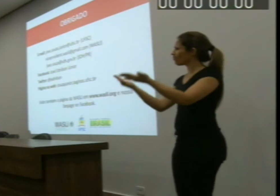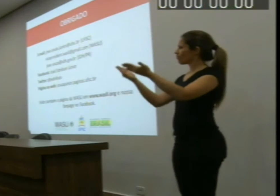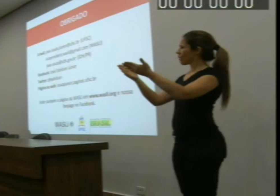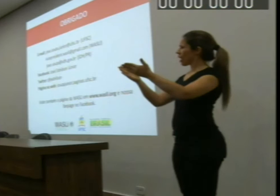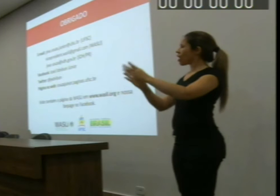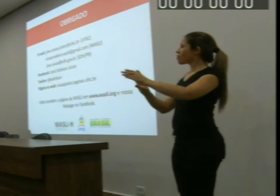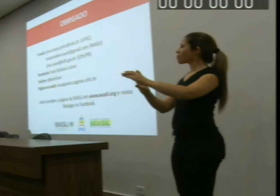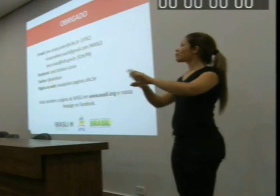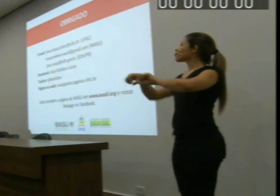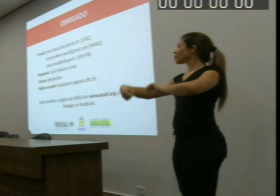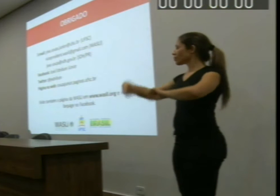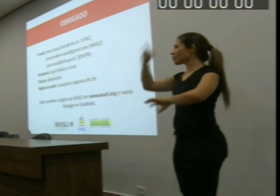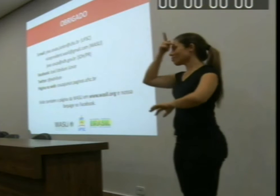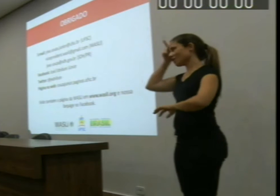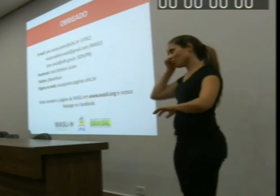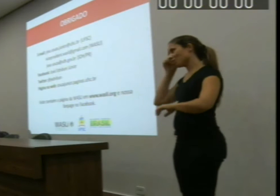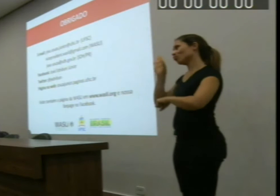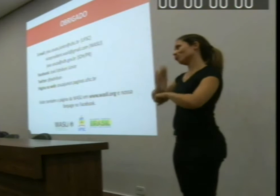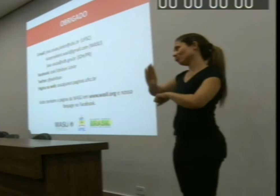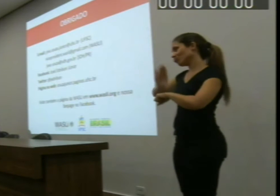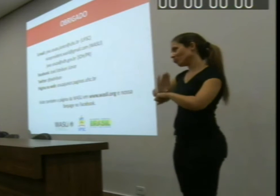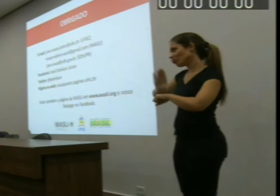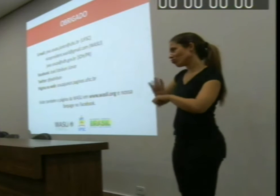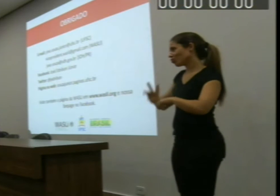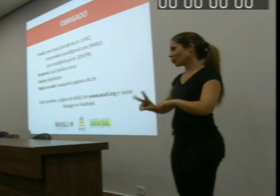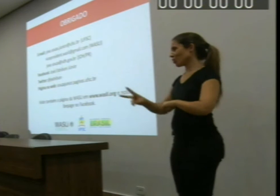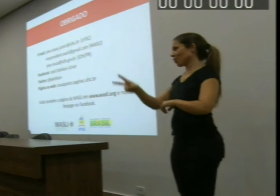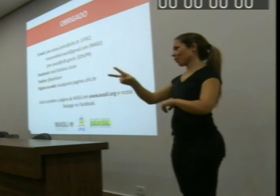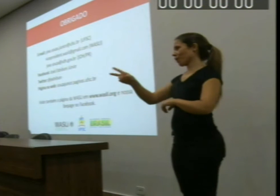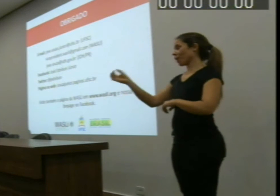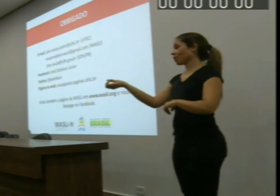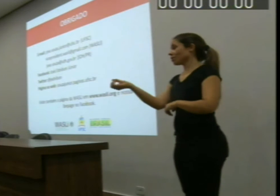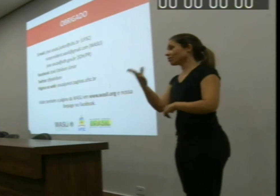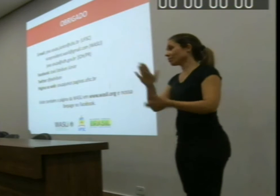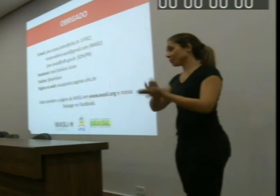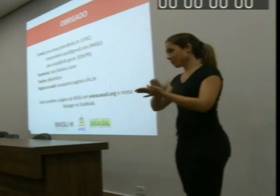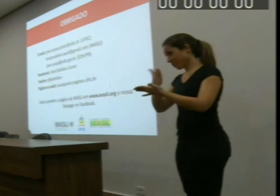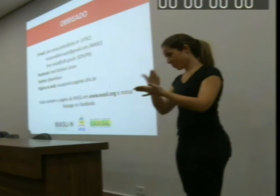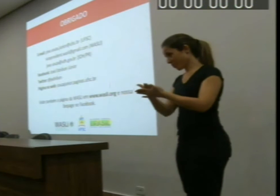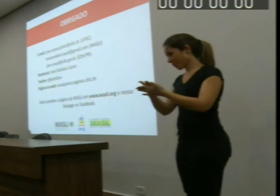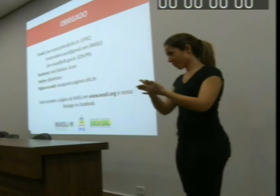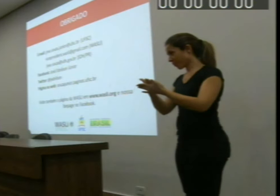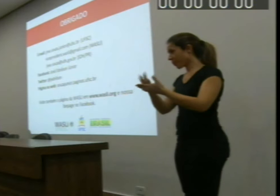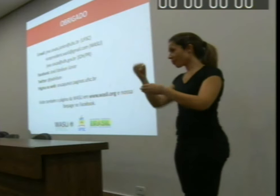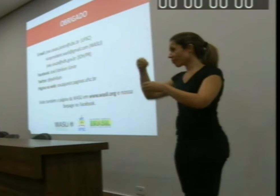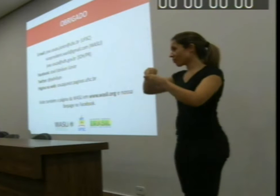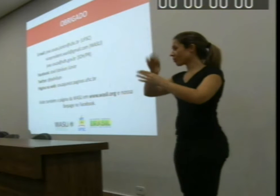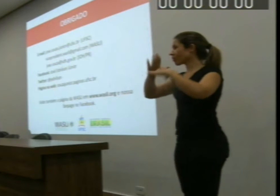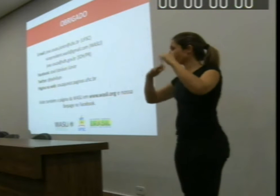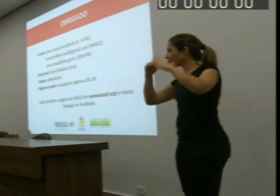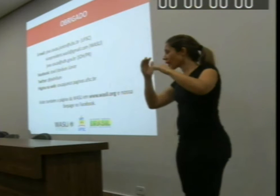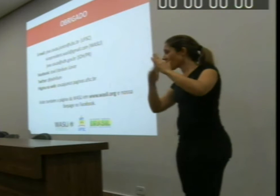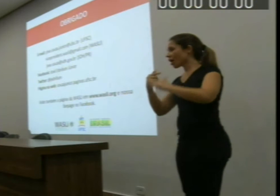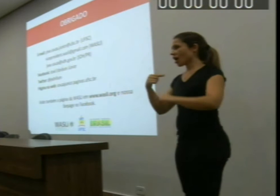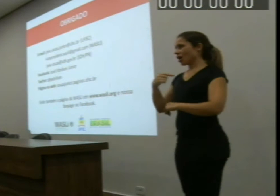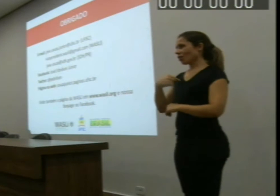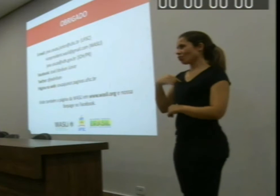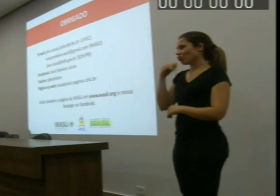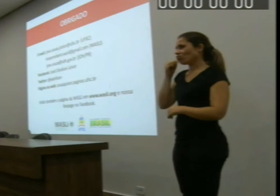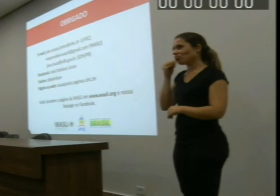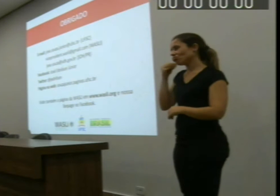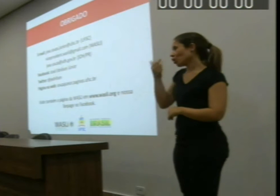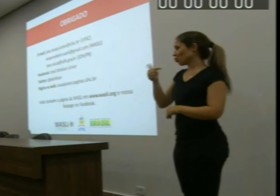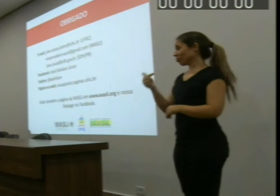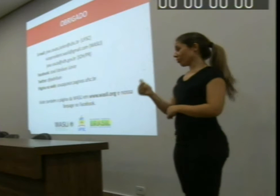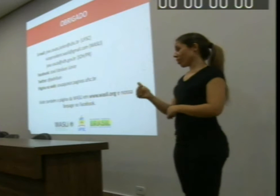do do do novo colega né do colega que tá ingressando na na carreira na profissão então eu nunca tive essa experiência ainda mas